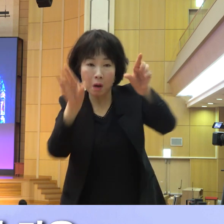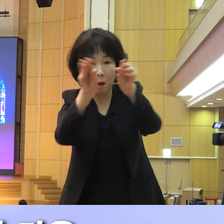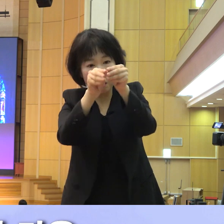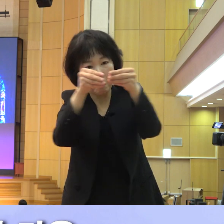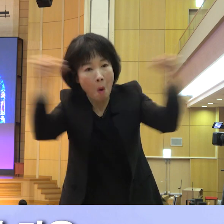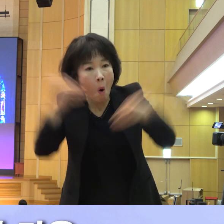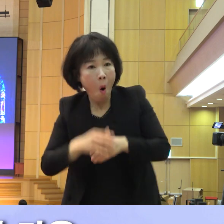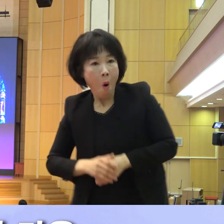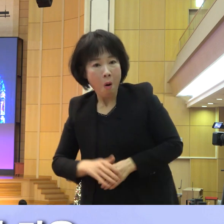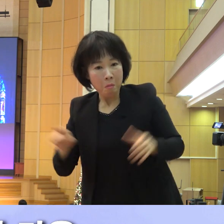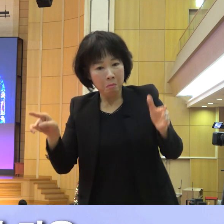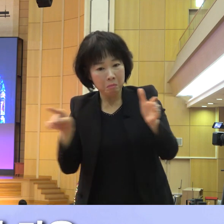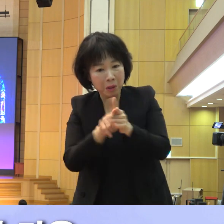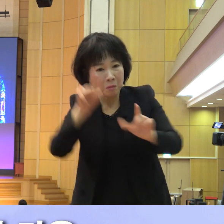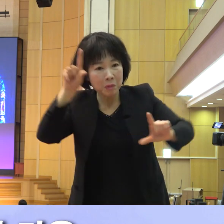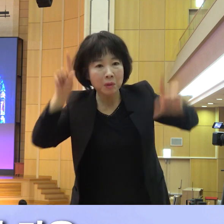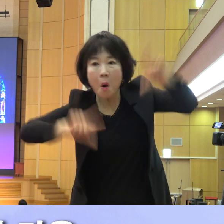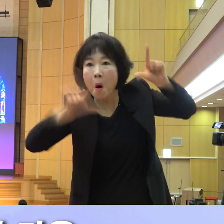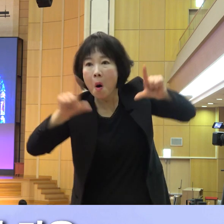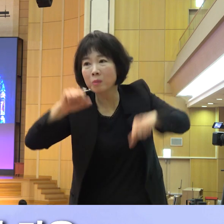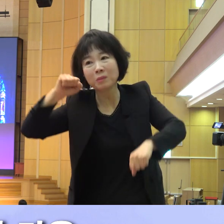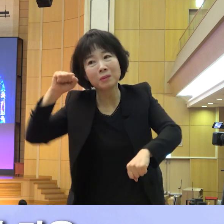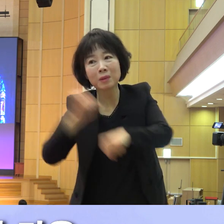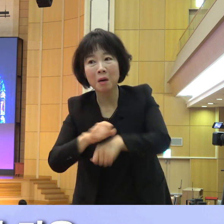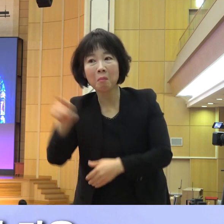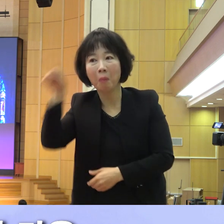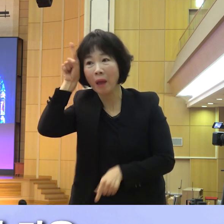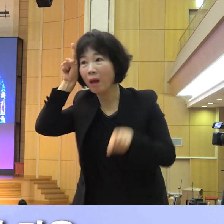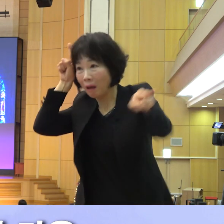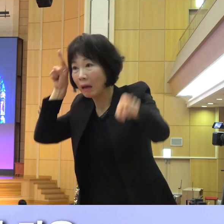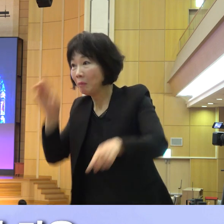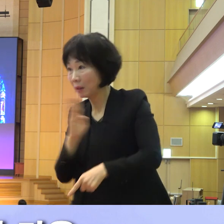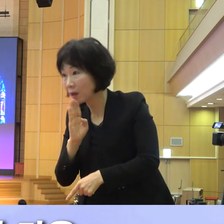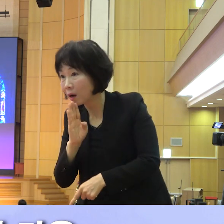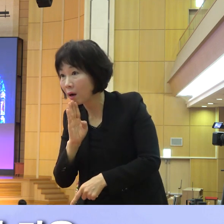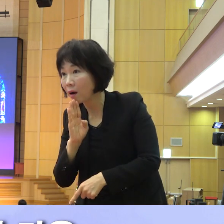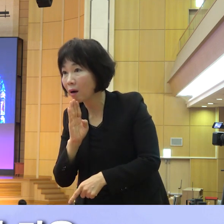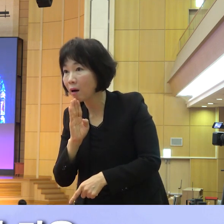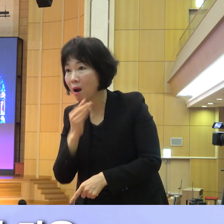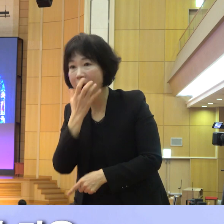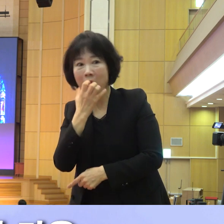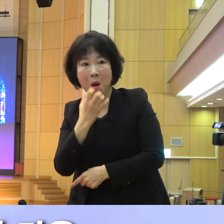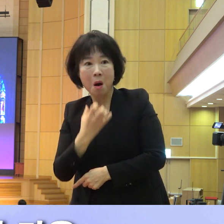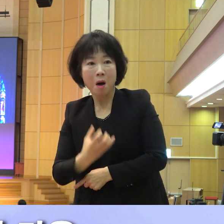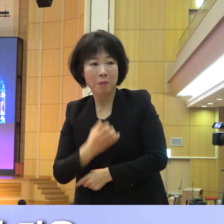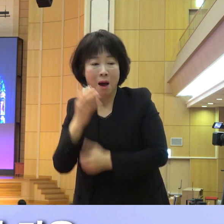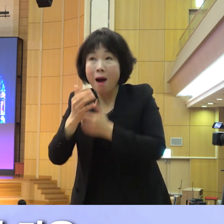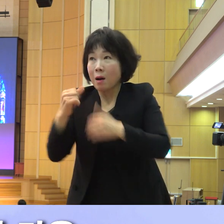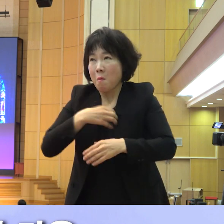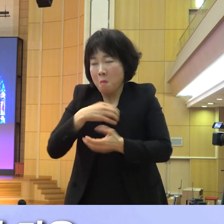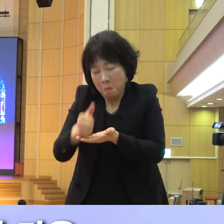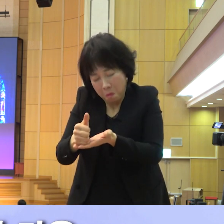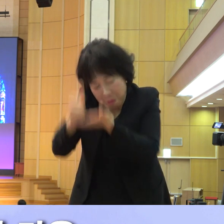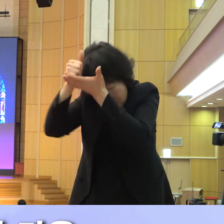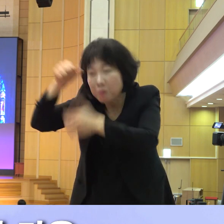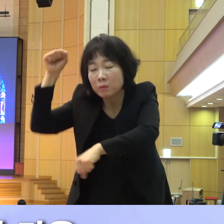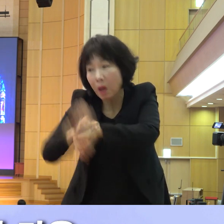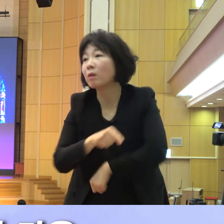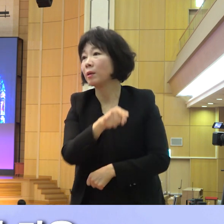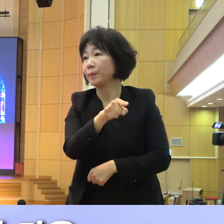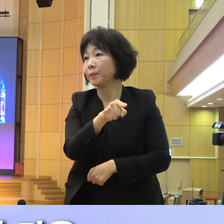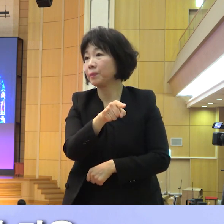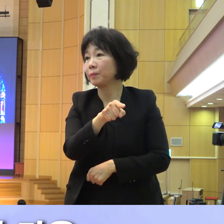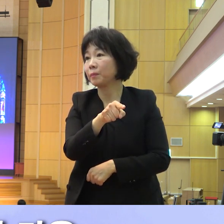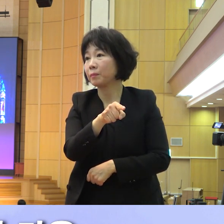정말 누구도 아브라함만큼 주님을 섬기는 그런 신앙을 찾아볼 수